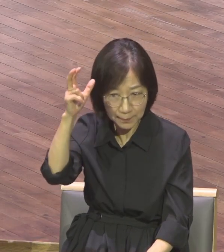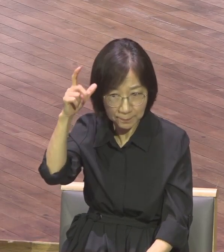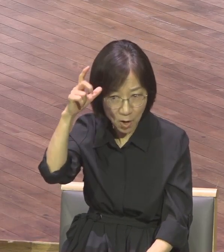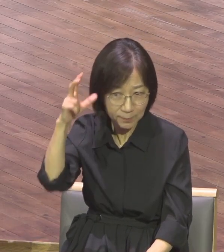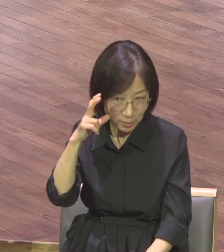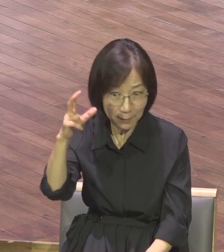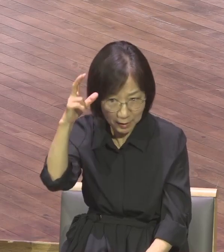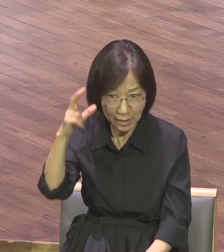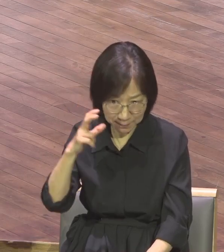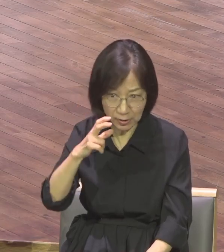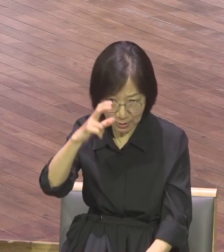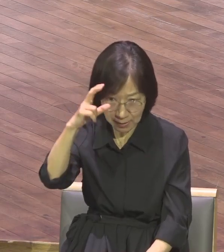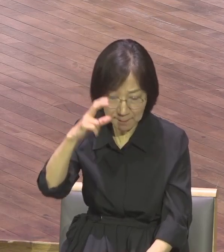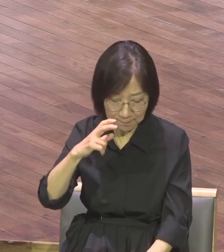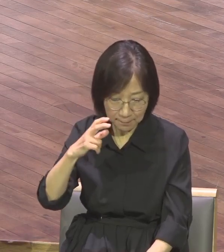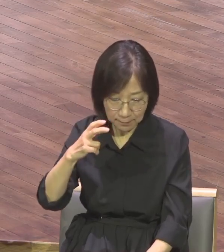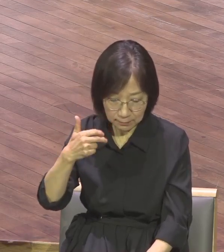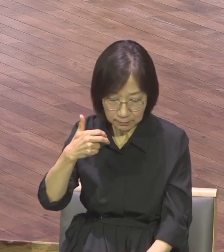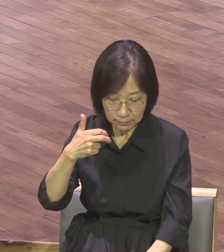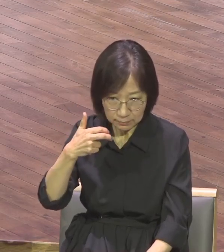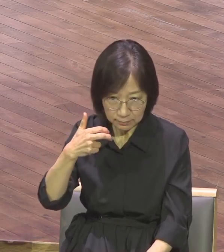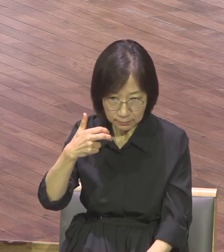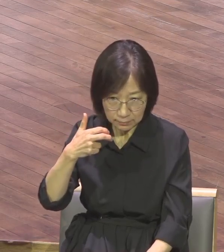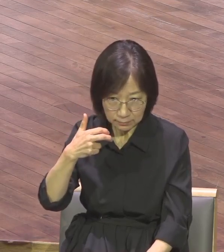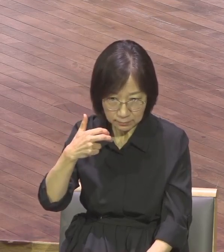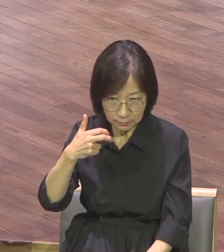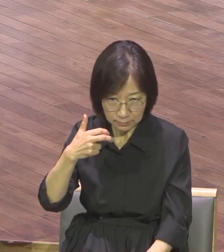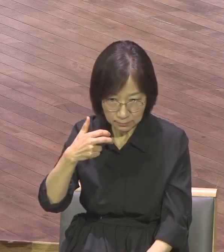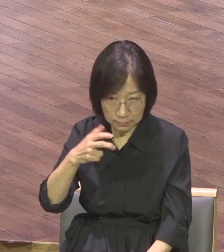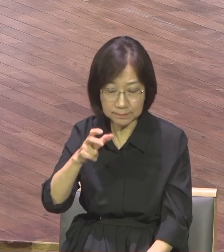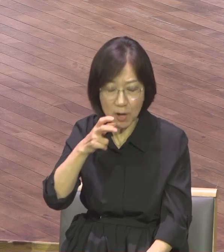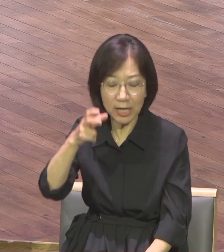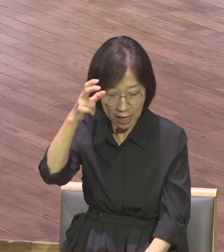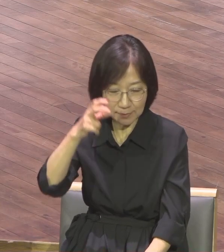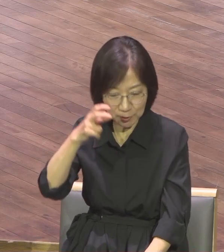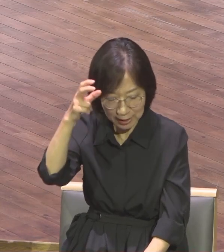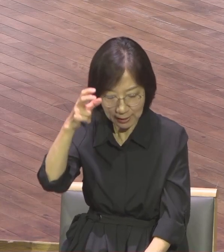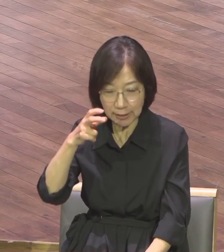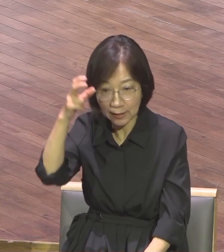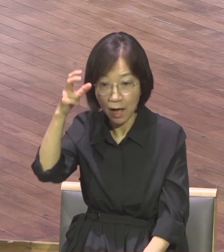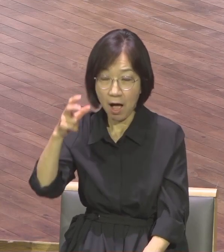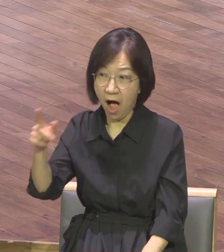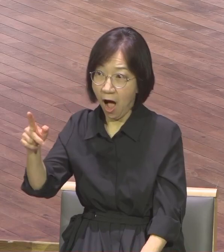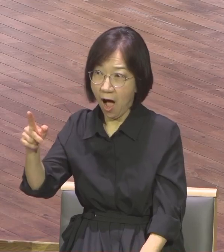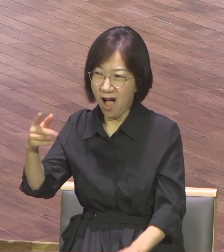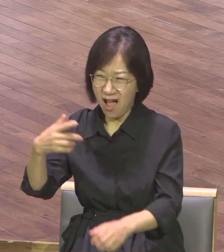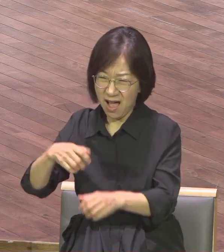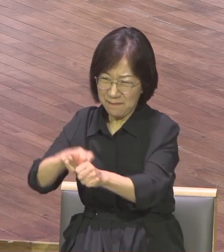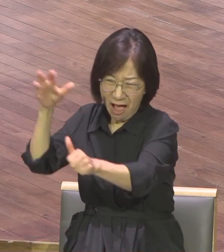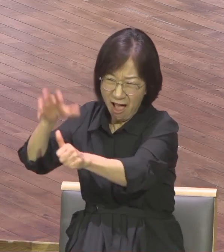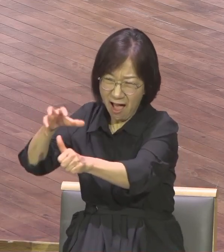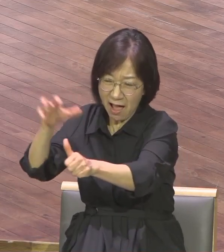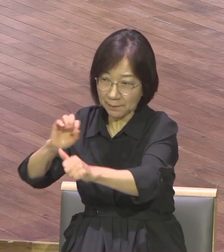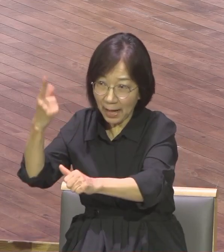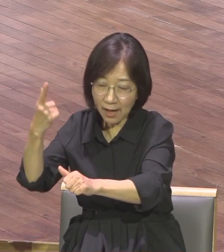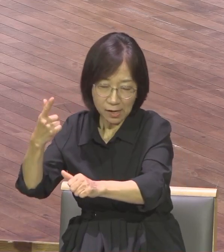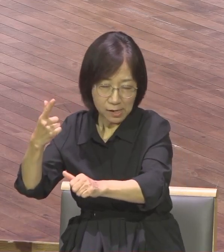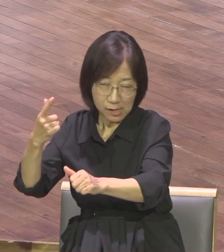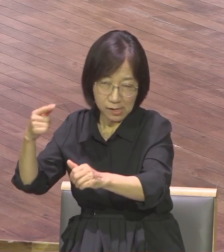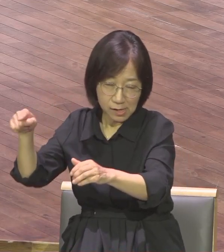아시는데 복음을 안 전하지 흩어버렸죠. 부산 그 자갈치까지 다 흩어버렸죠. 흩어버리니까